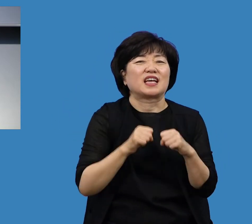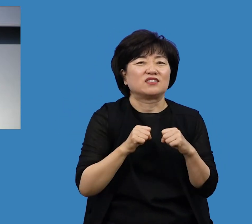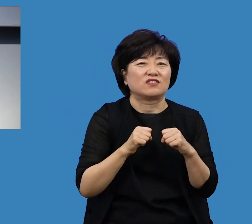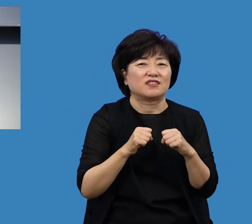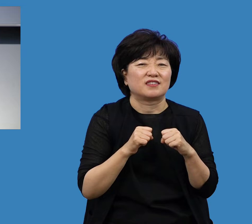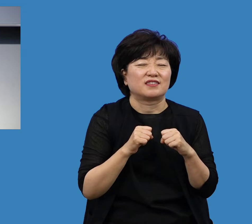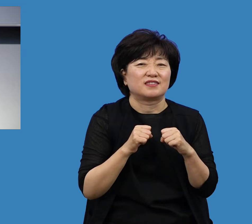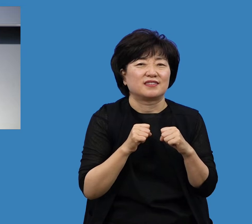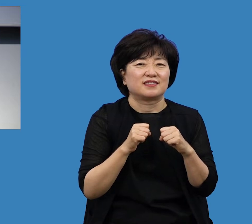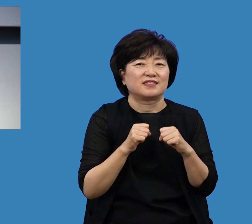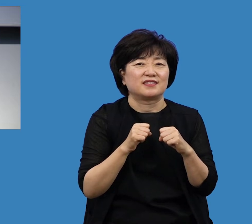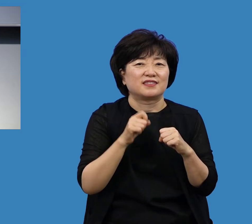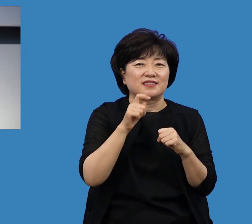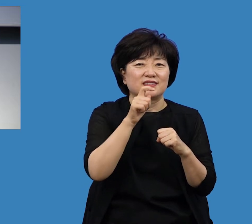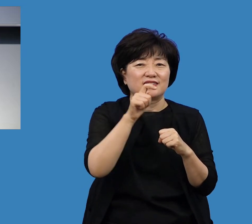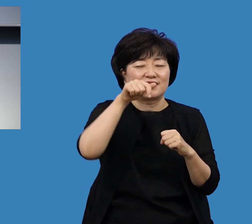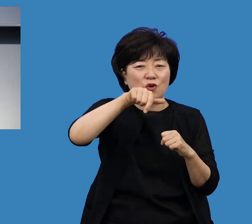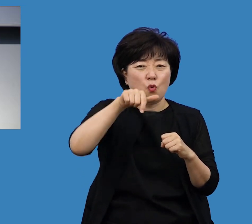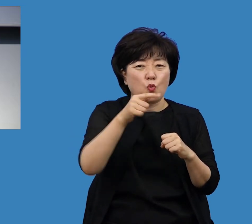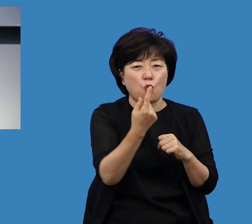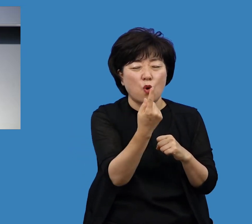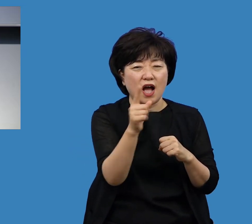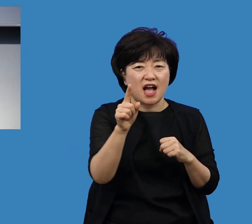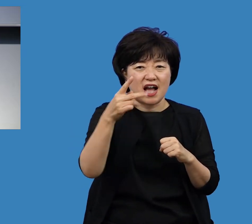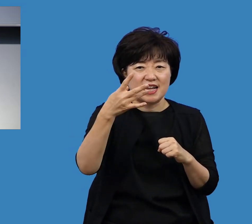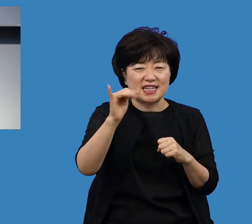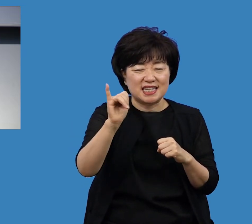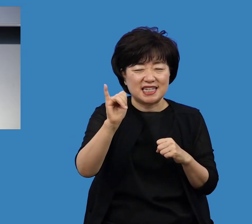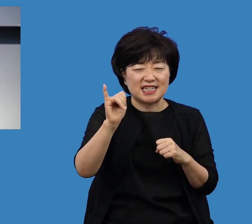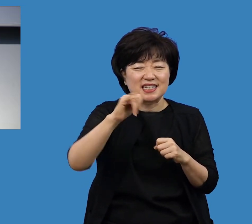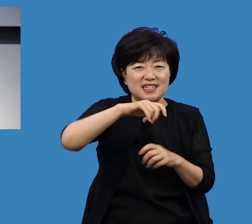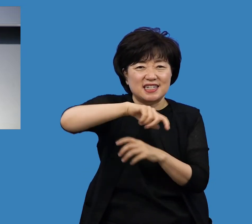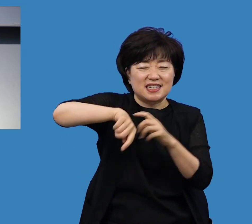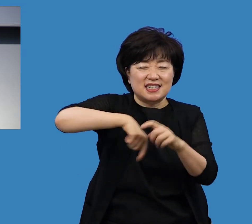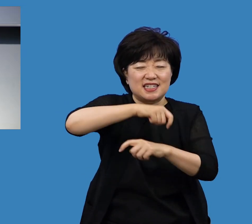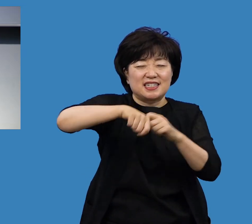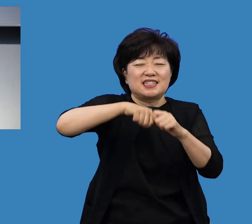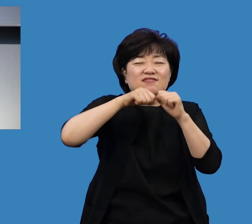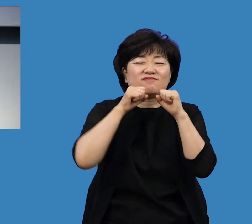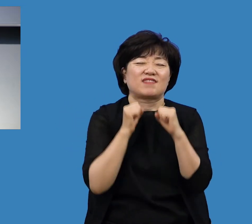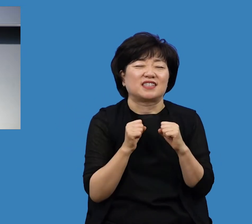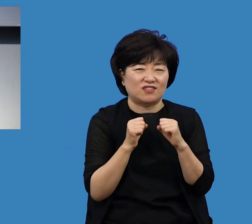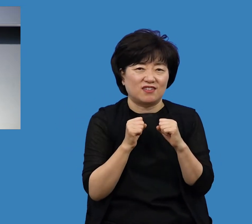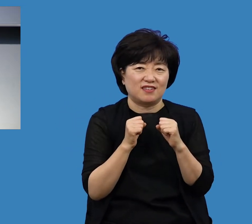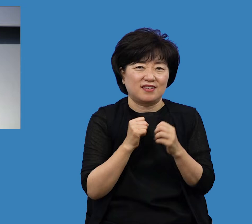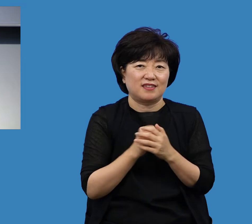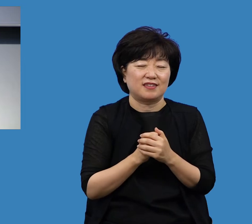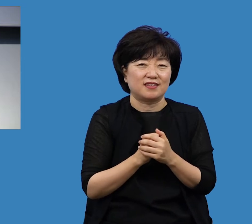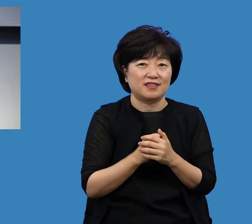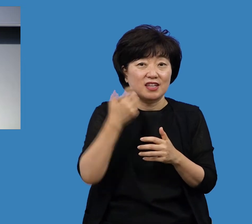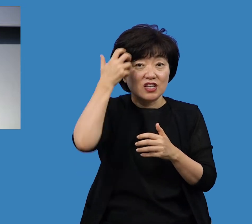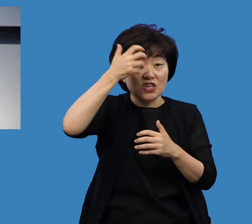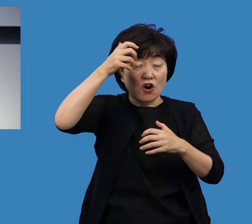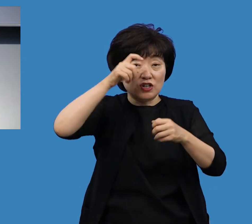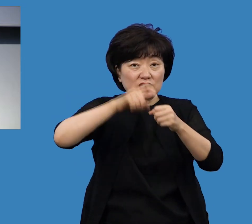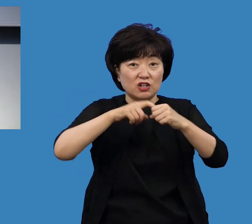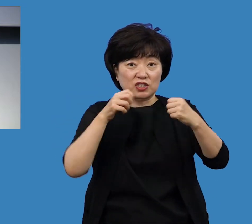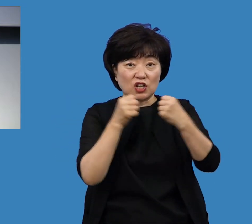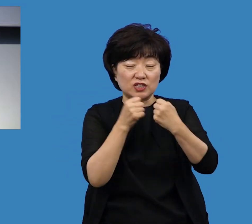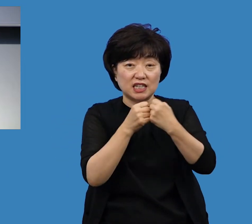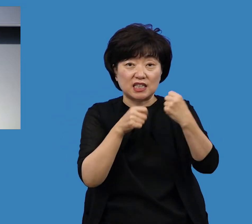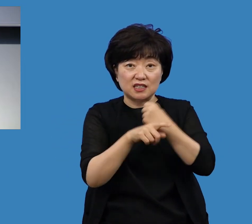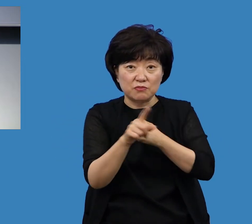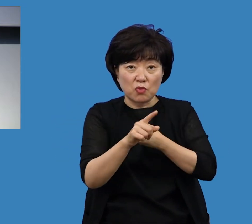네? 아시겠습니까? 그래서 결국 영적인 전쟁이라고 하는 건 뭐냐면 내